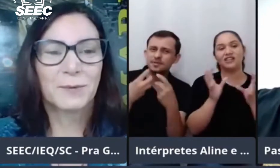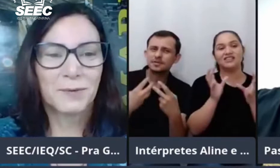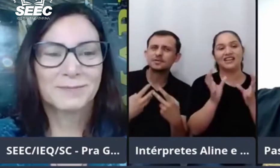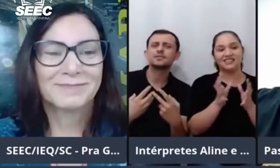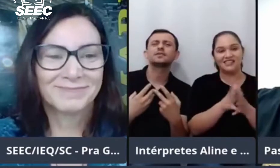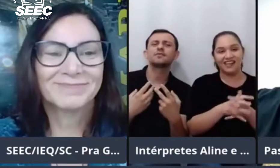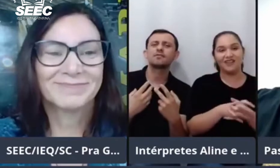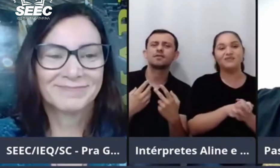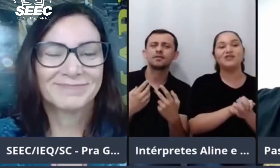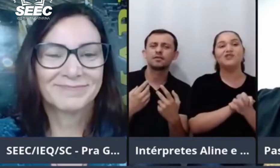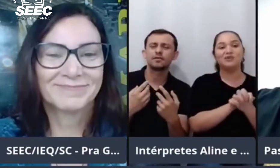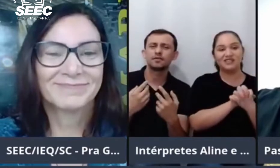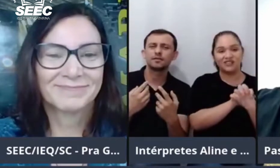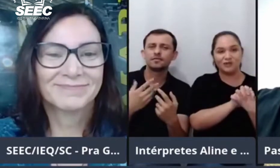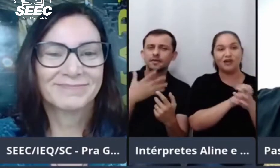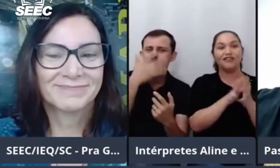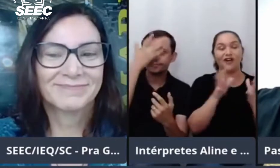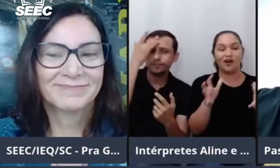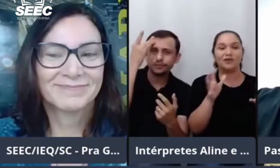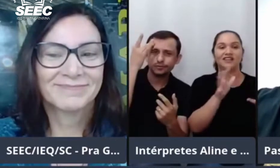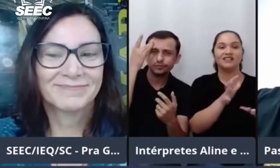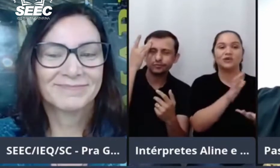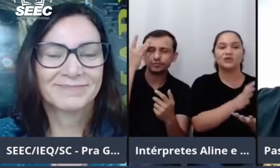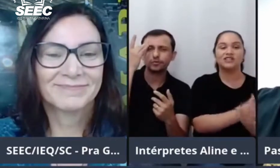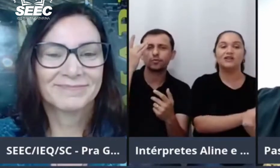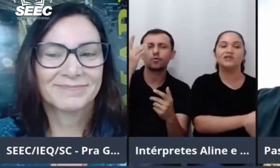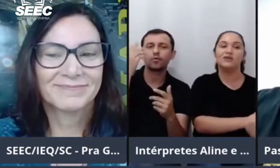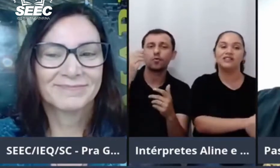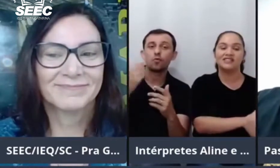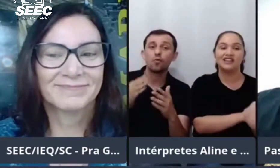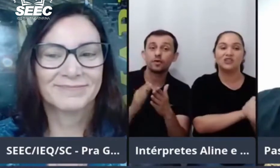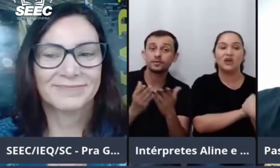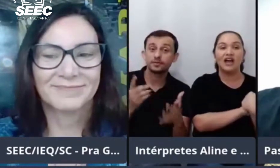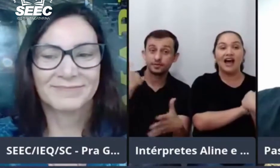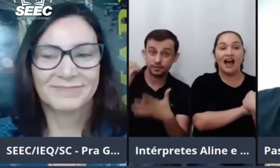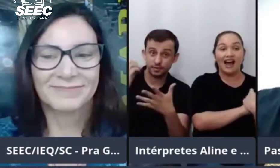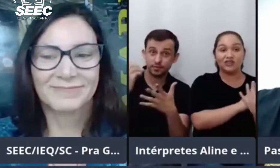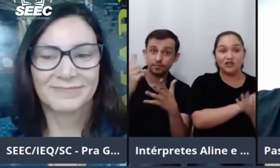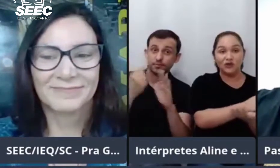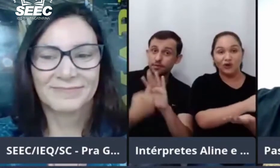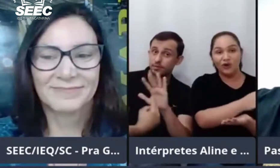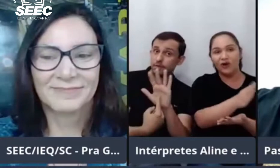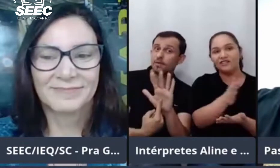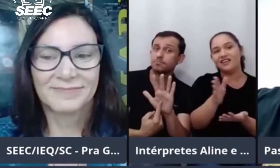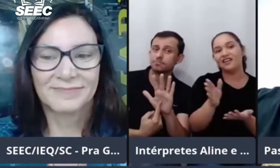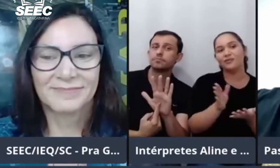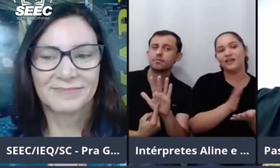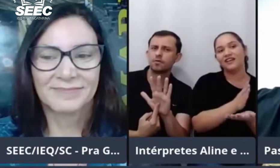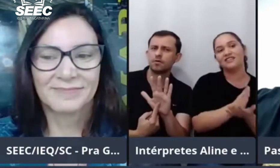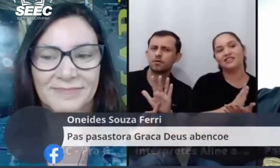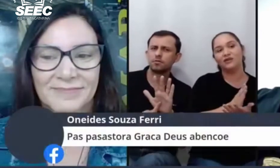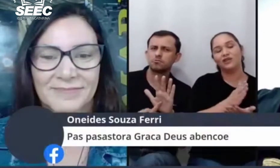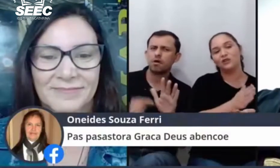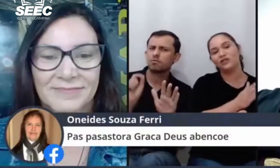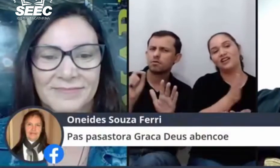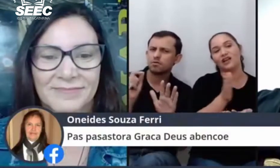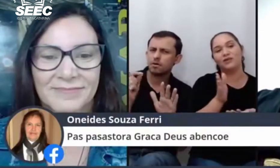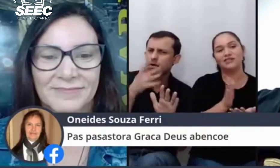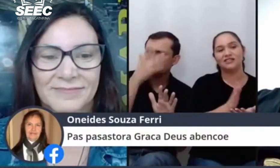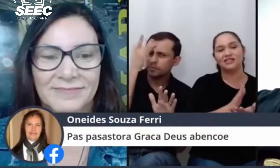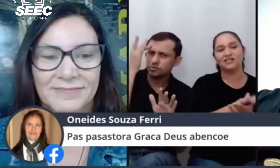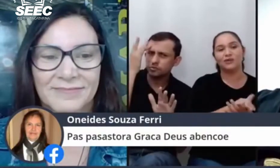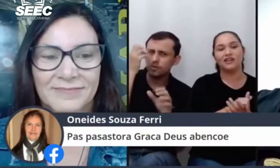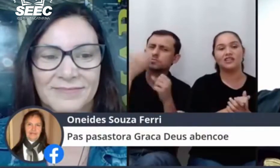quem é Salomão? Sempre de uma forma que eles consigam ter o acesso a toda aquela pregação, a toda